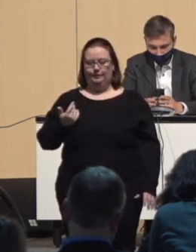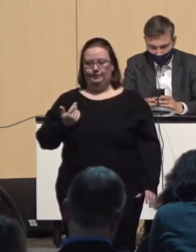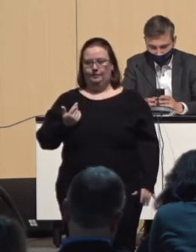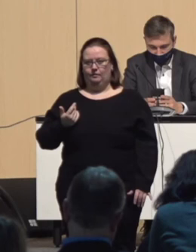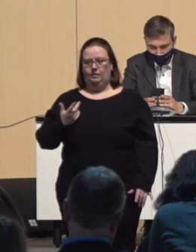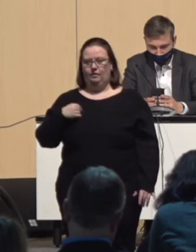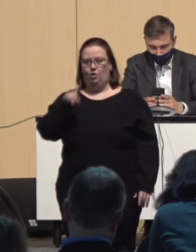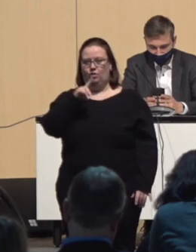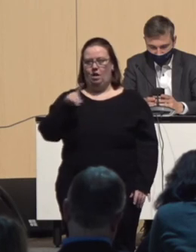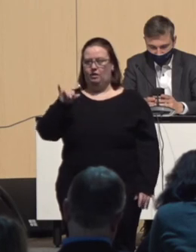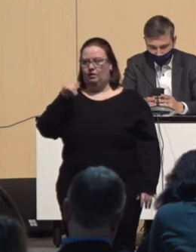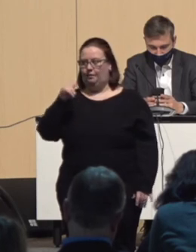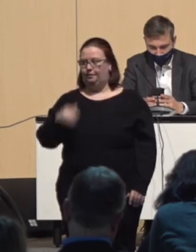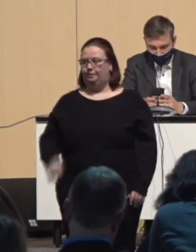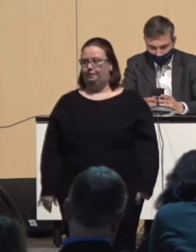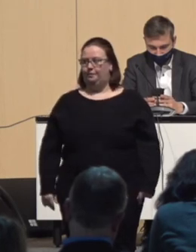Frau Dagen,